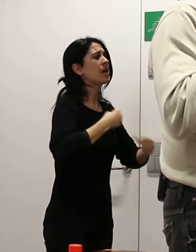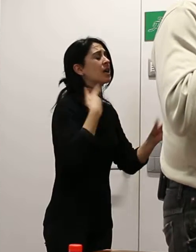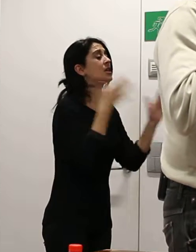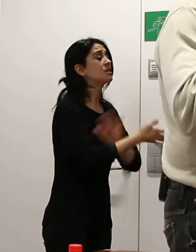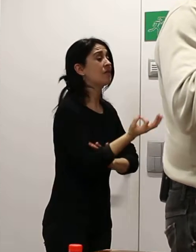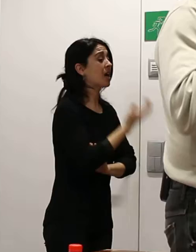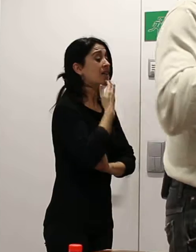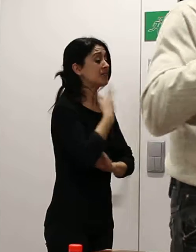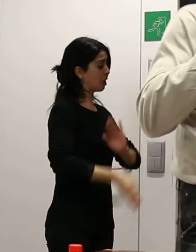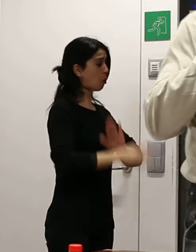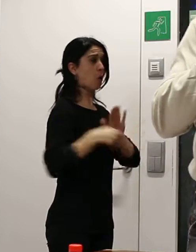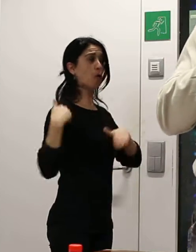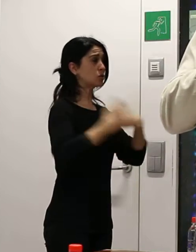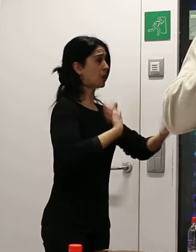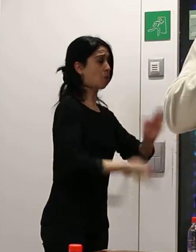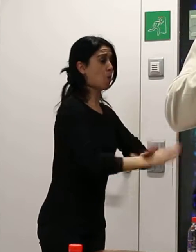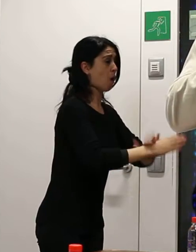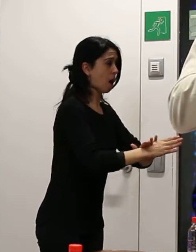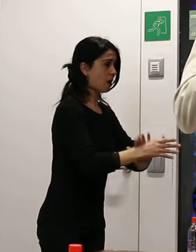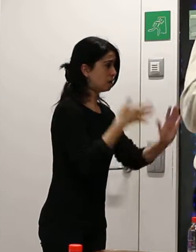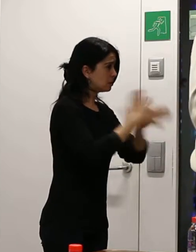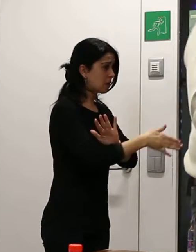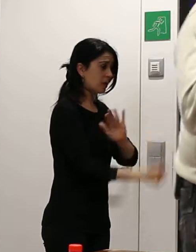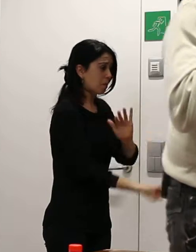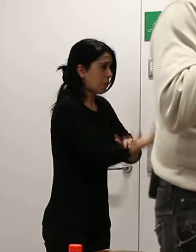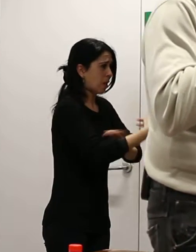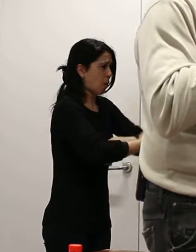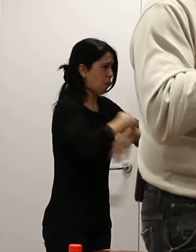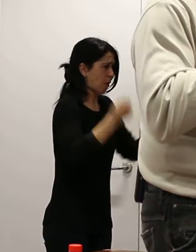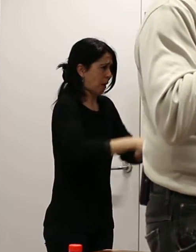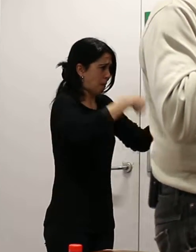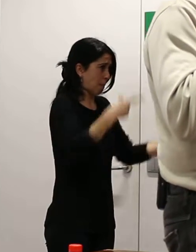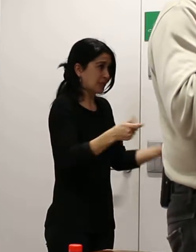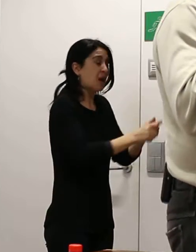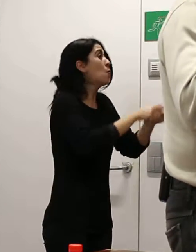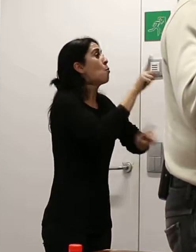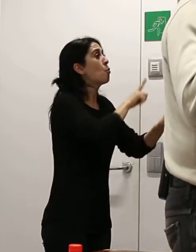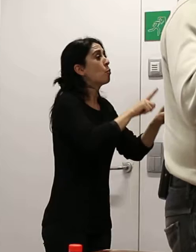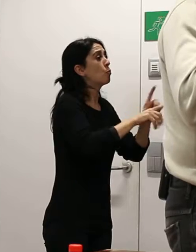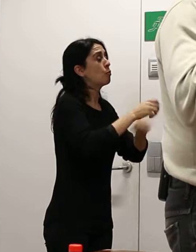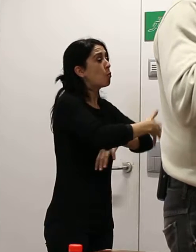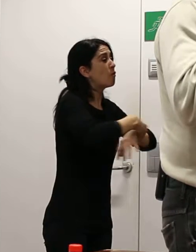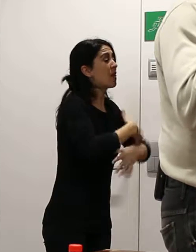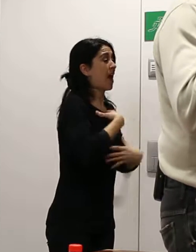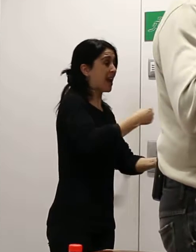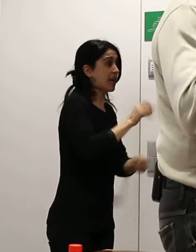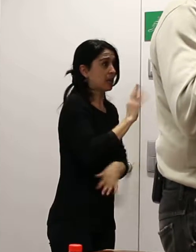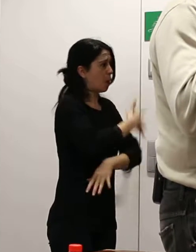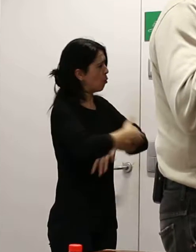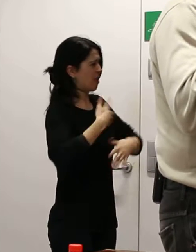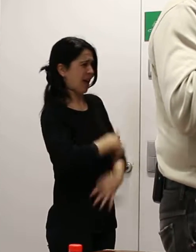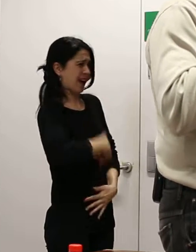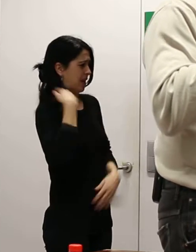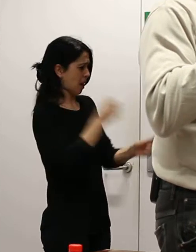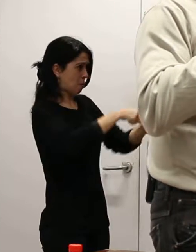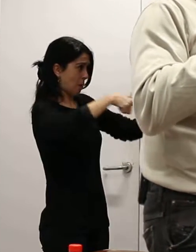más pobreza energética. Habrá más pobreza en general, es evidente. Habrá más migraciones, es evidente. Echad un